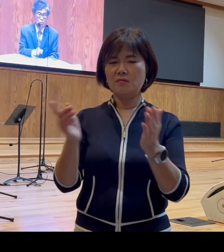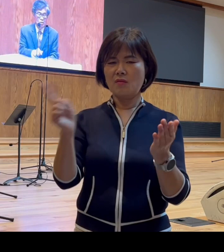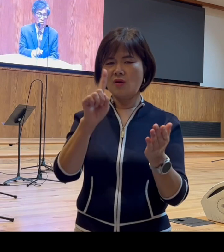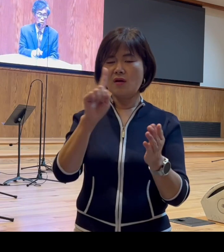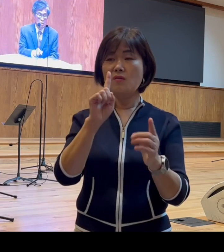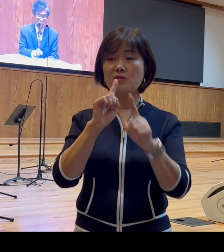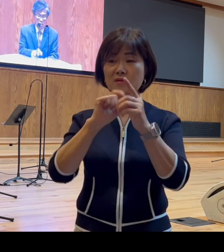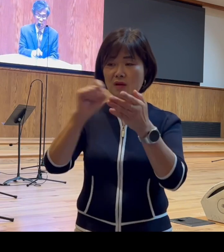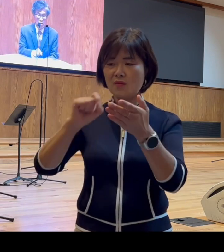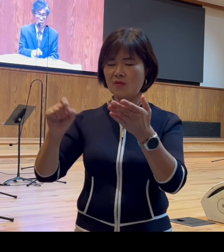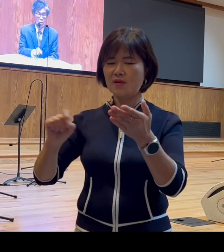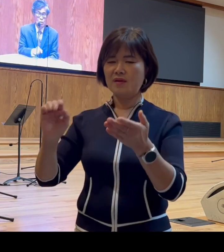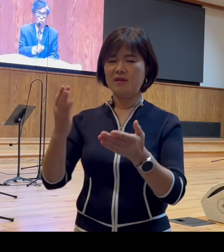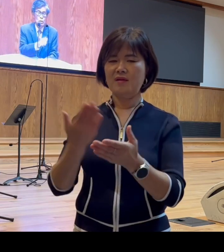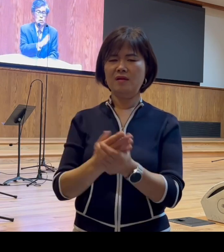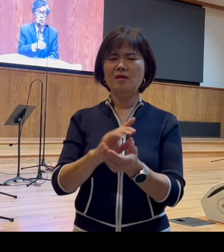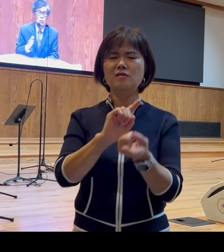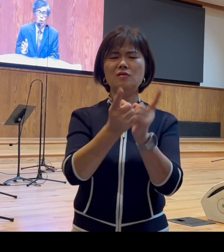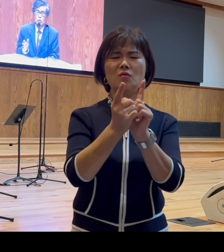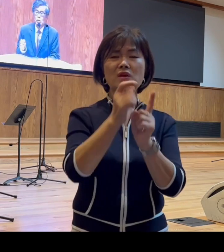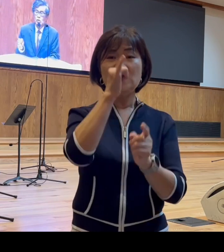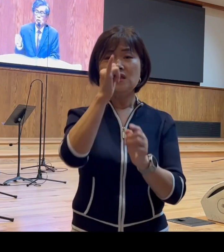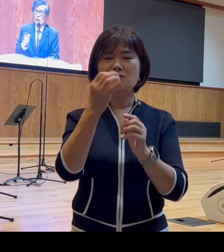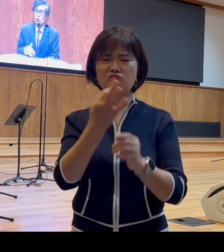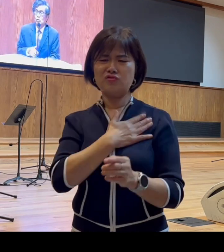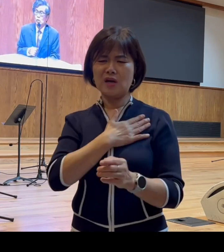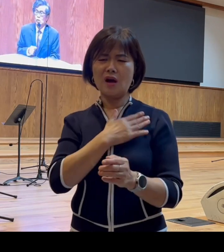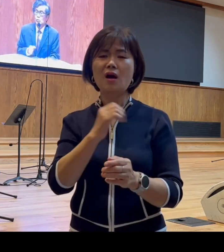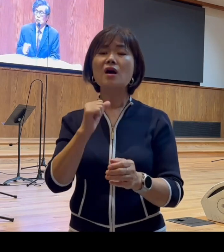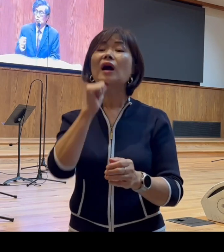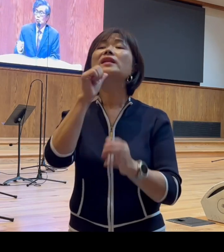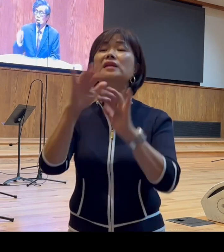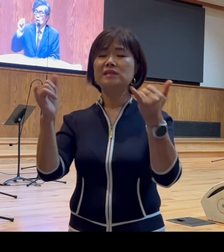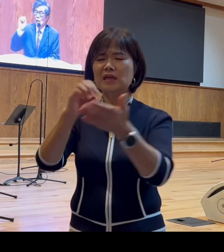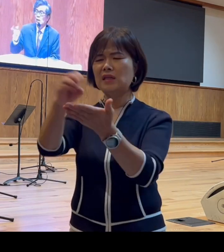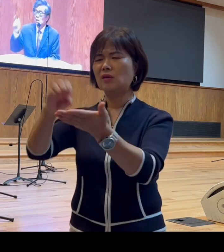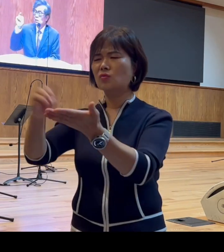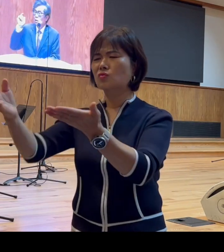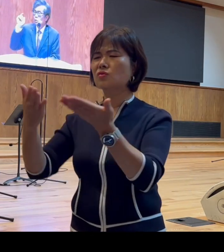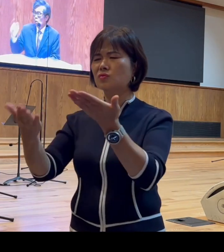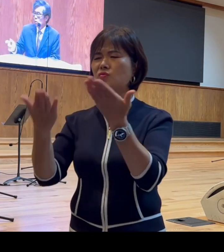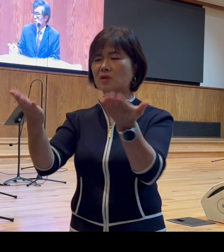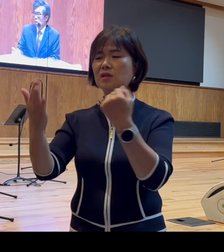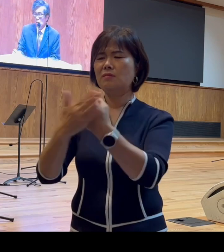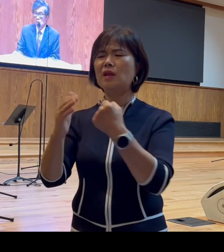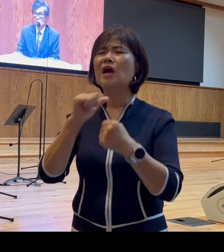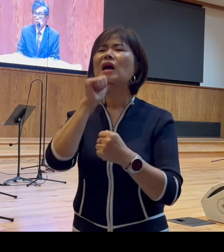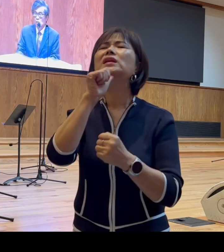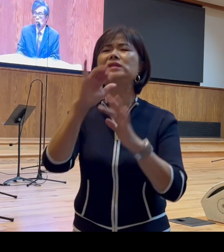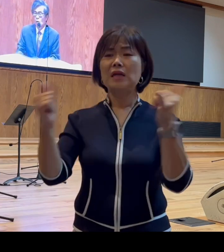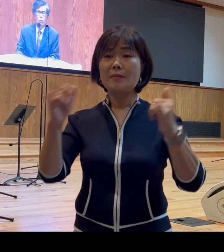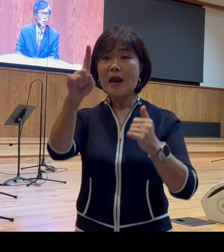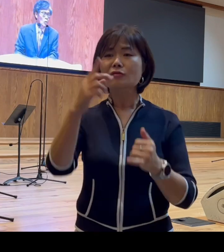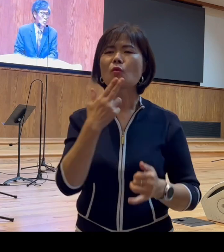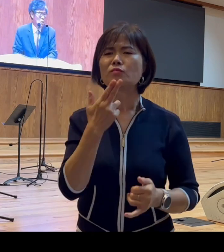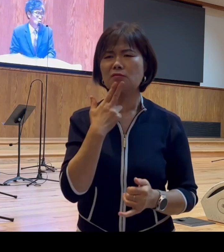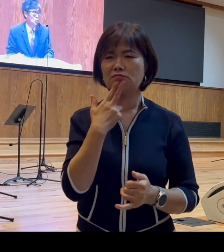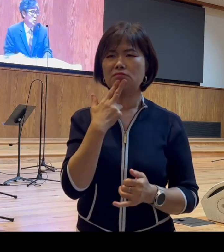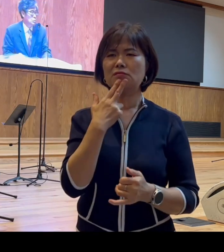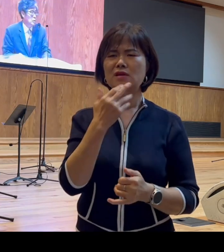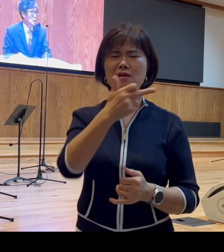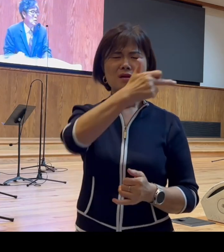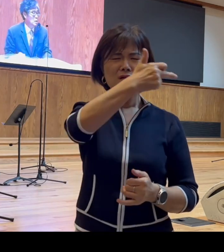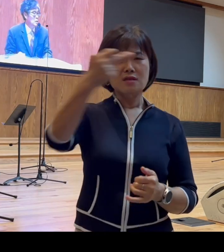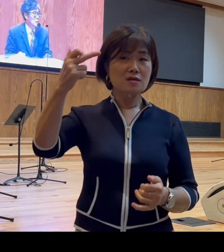뭐라고 보도하고 있냐면 서로 있는 사람이 없는 사람과 나누었었기 때문에 그 중에 가난한 사람이 없었다, 그렇게 얘기해요.